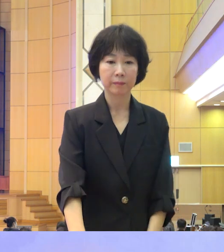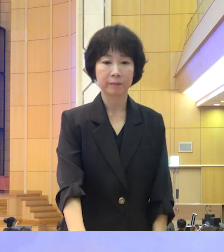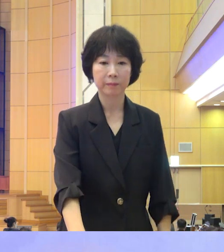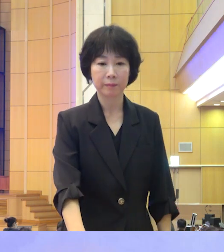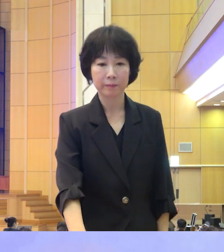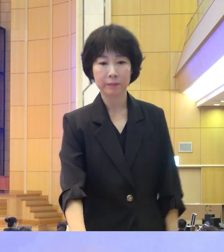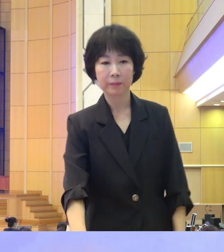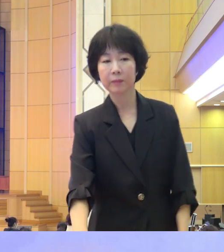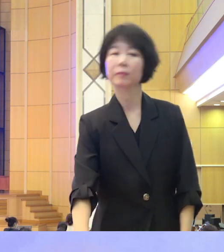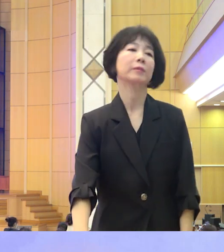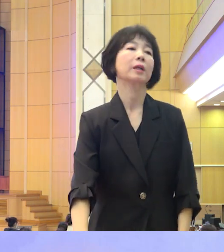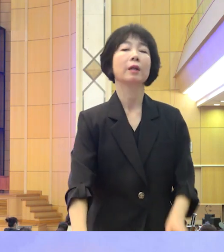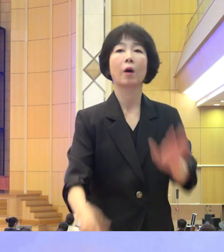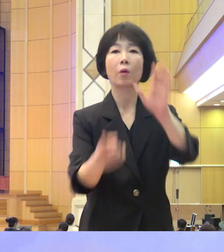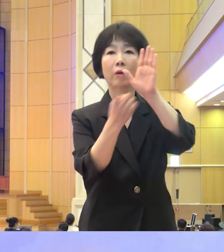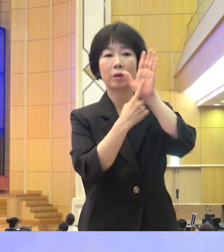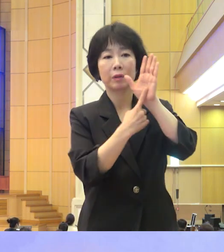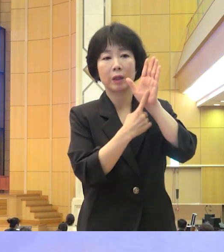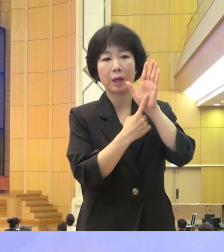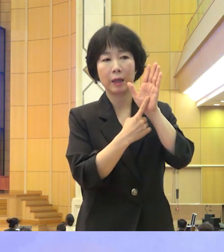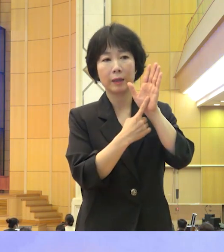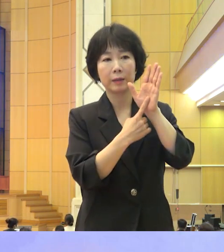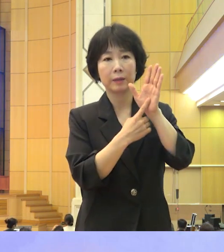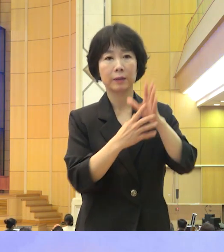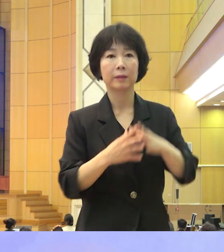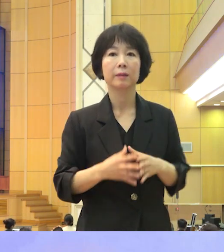네, 광고 말씀드리겠습니다.